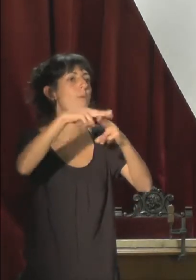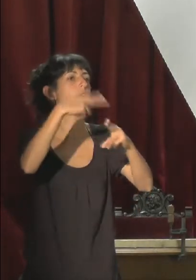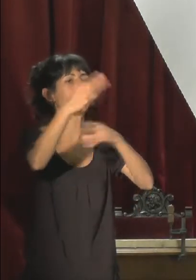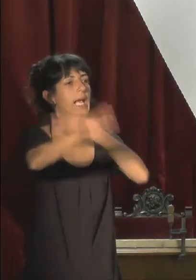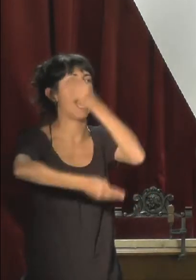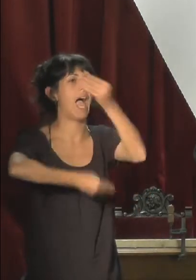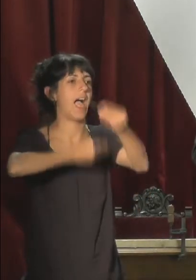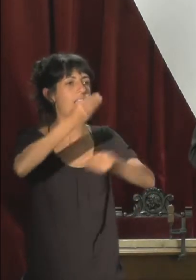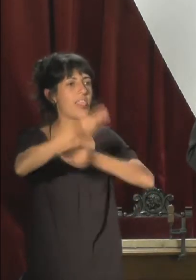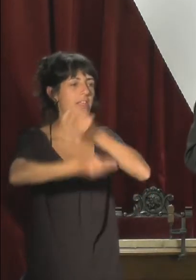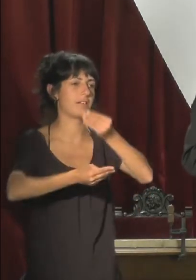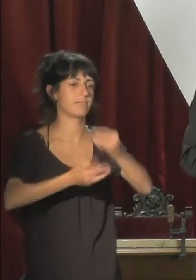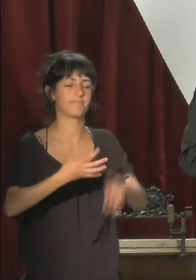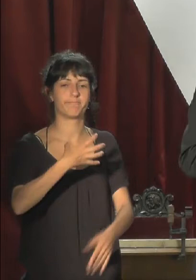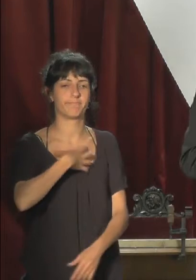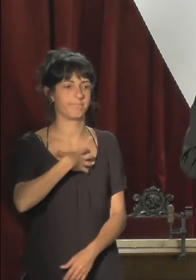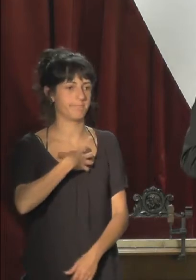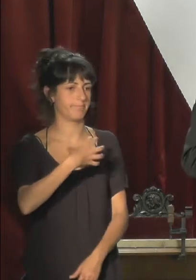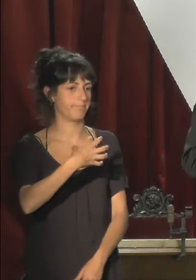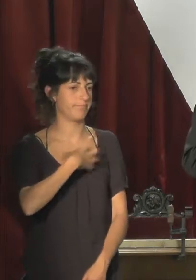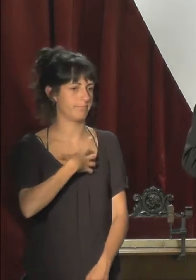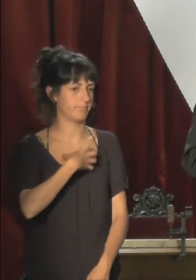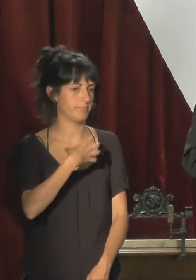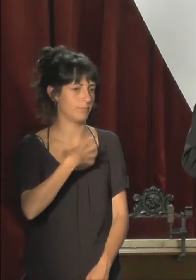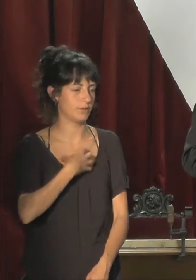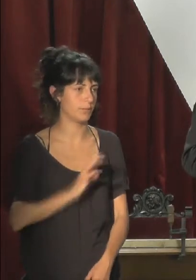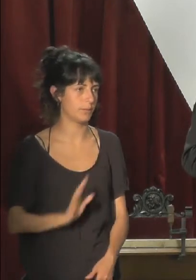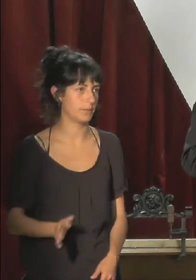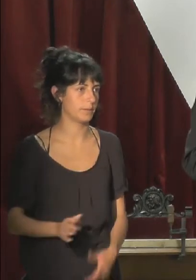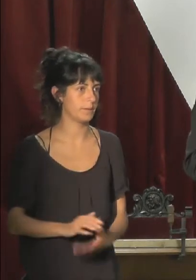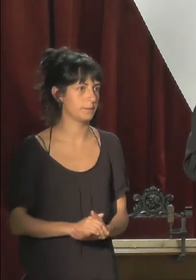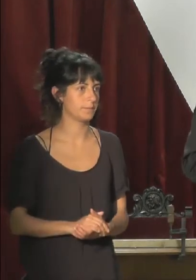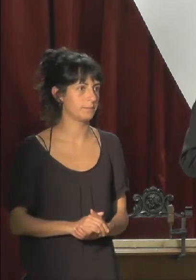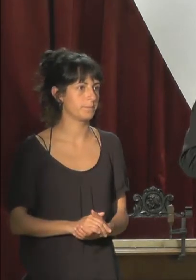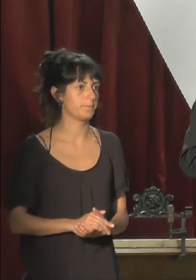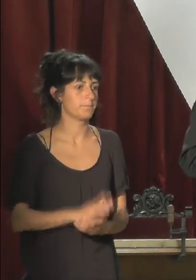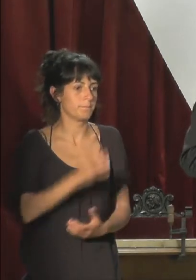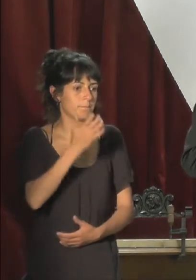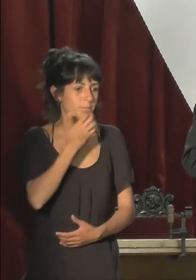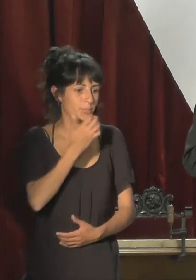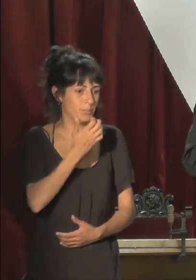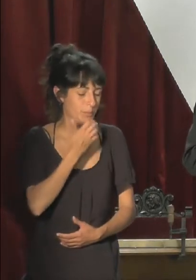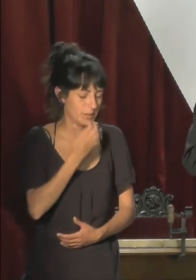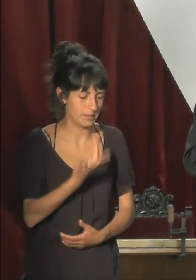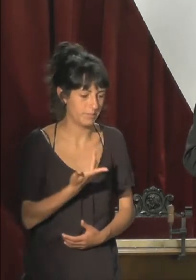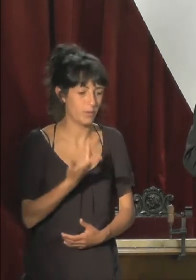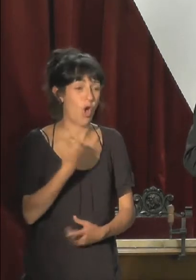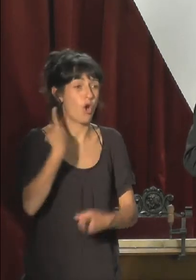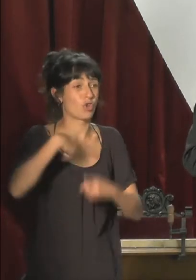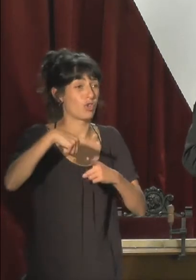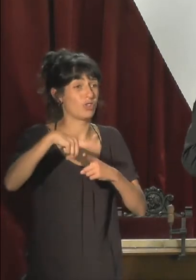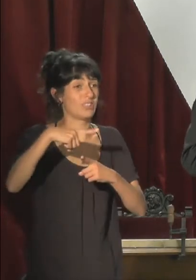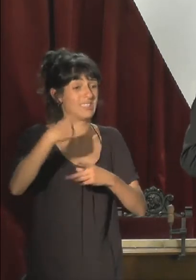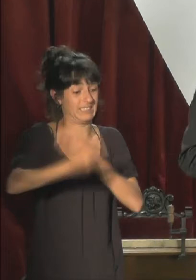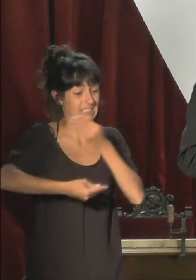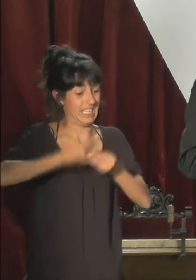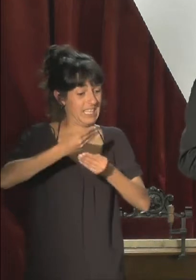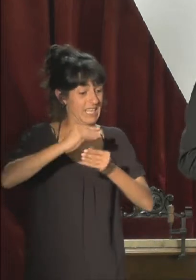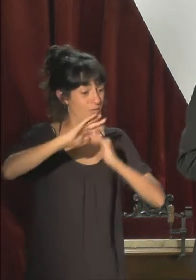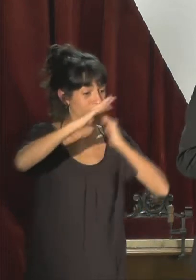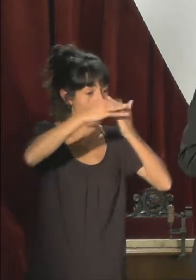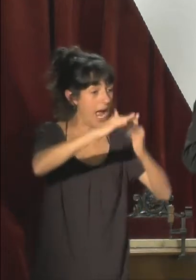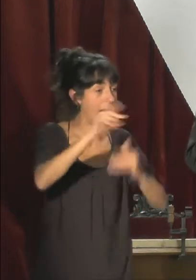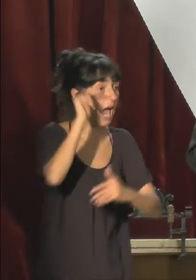a realidade do traballo realizado por En Marea en Madrid e a trascendencia obtida coa súa presenza, porque así